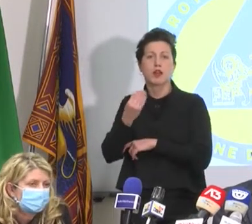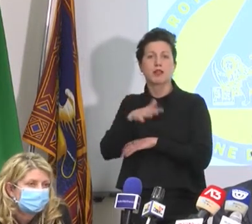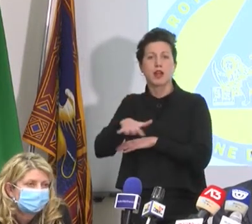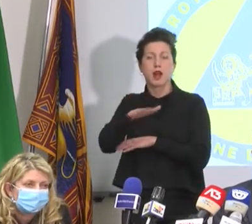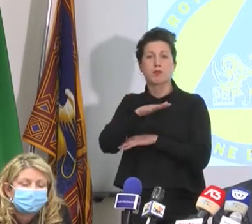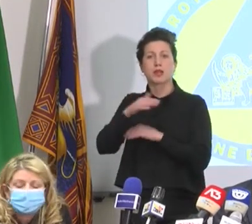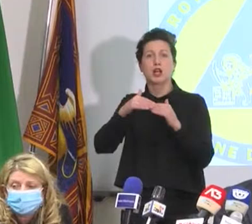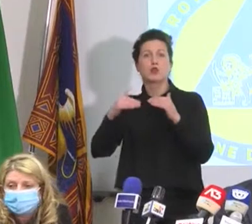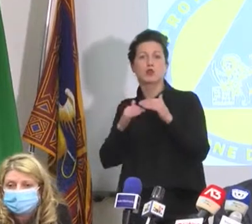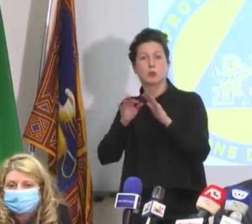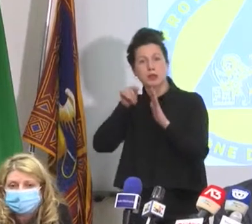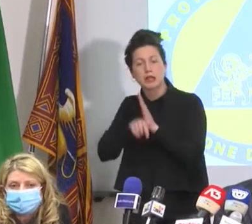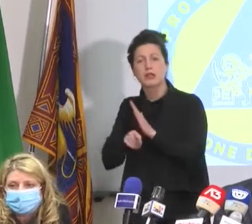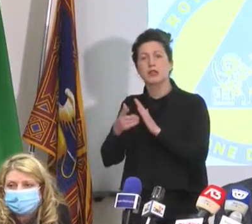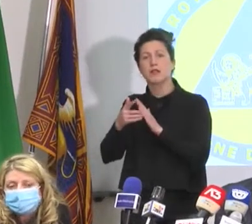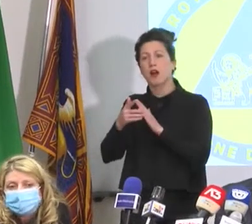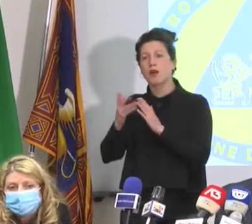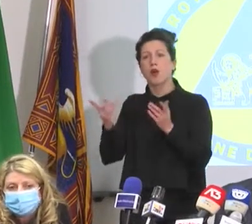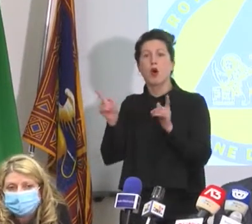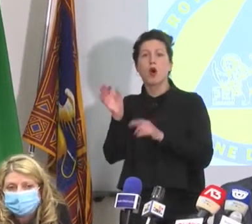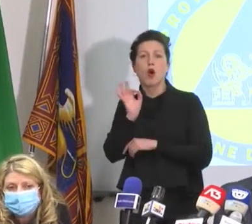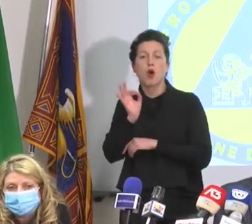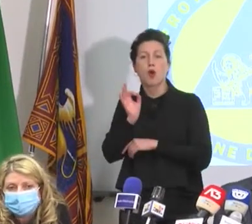domicilio si vuole in casa di riposo